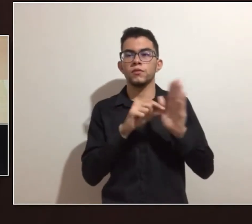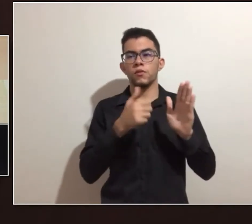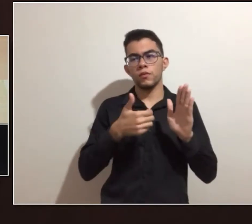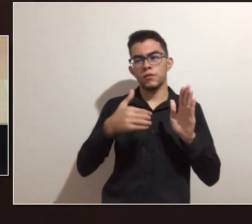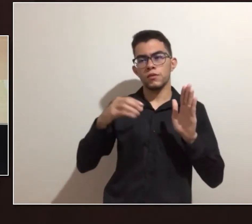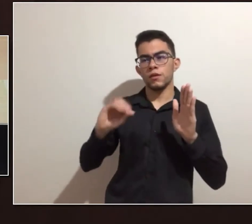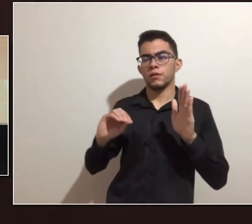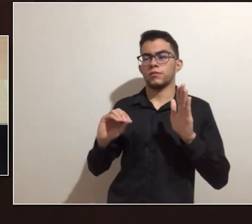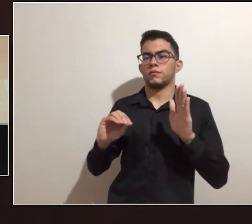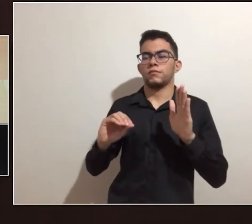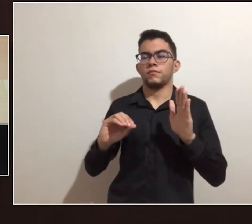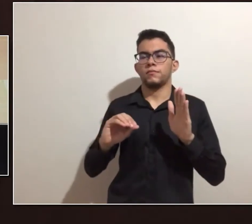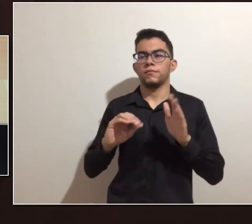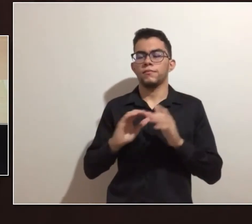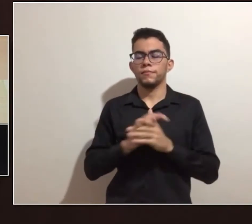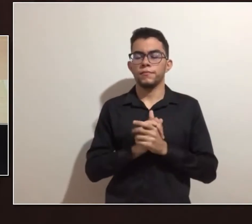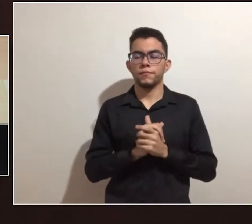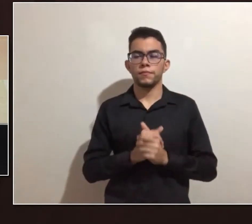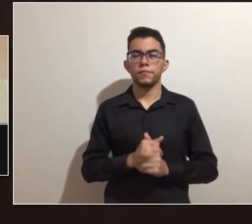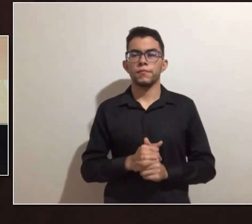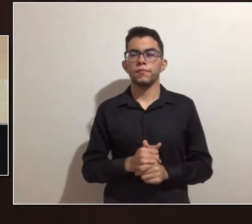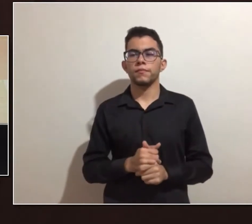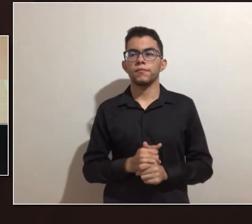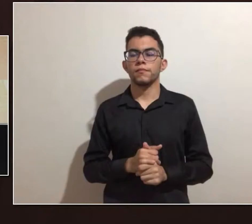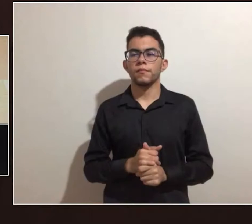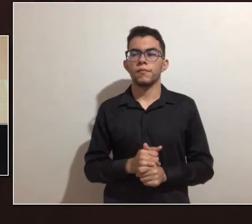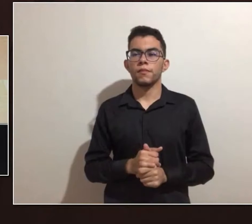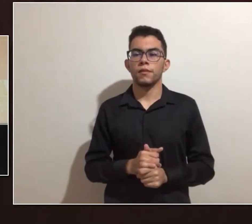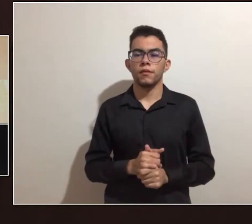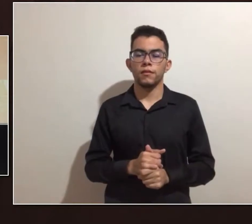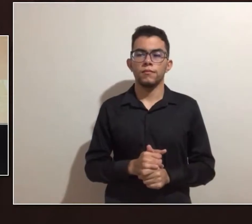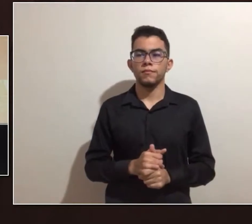Atos 2, versículo 10.